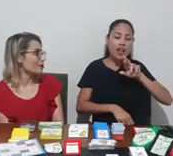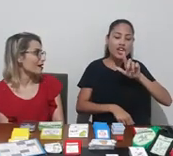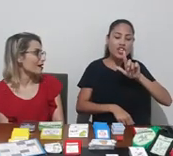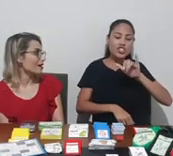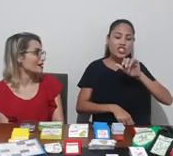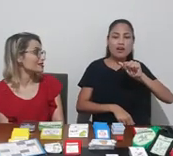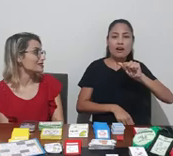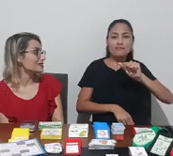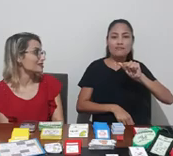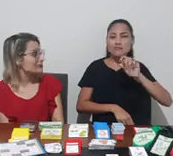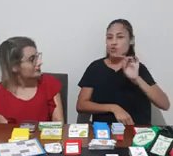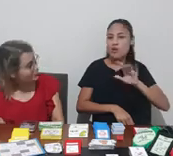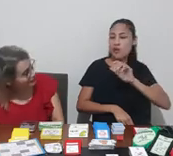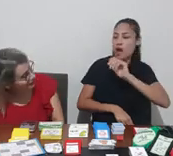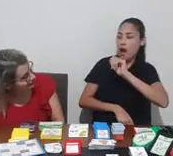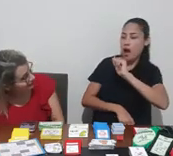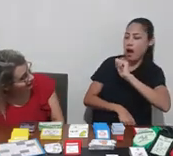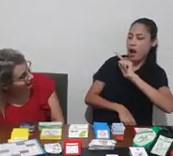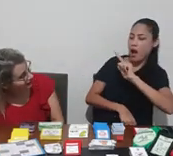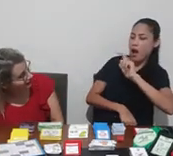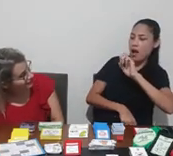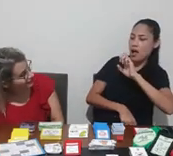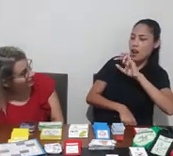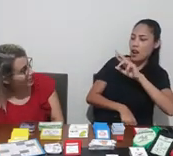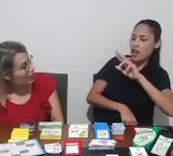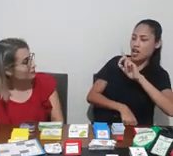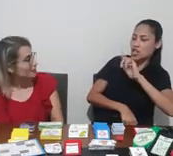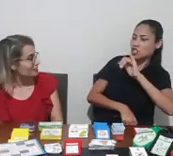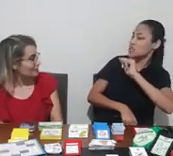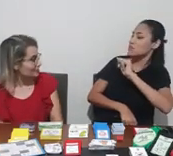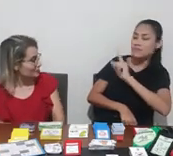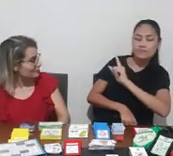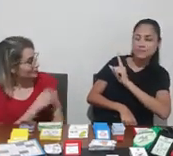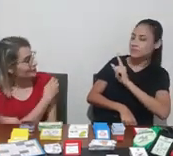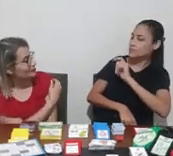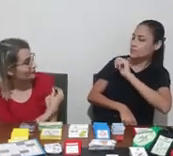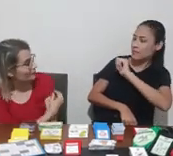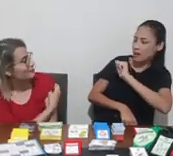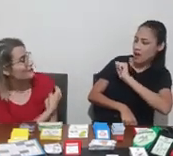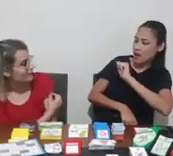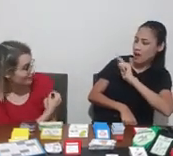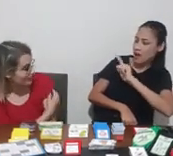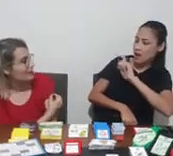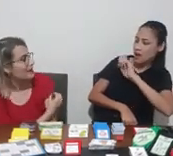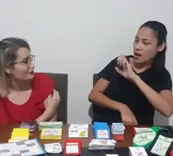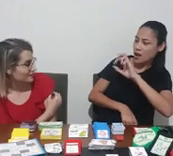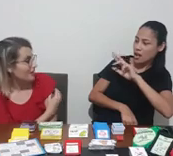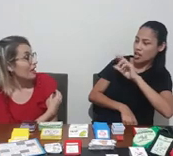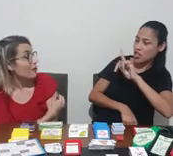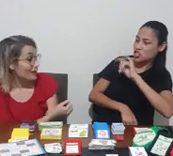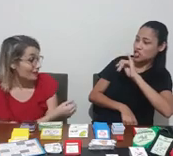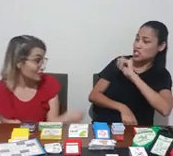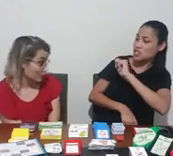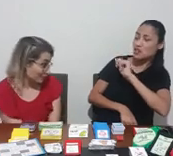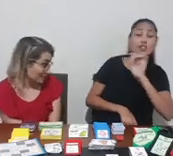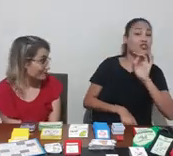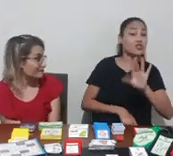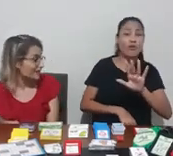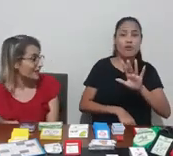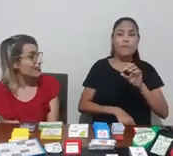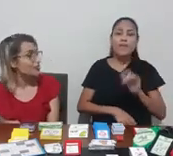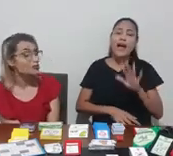só, é crise de amidalite, é isso? Não. É uma